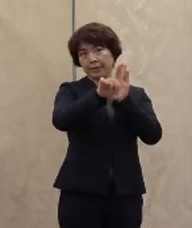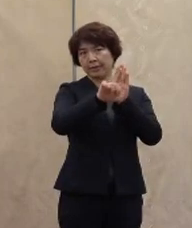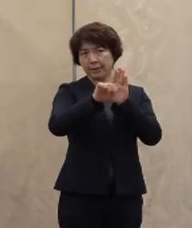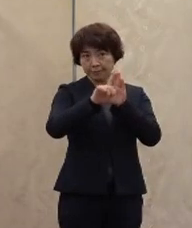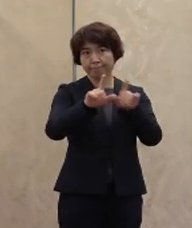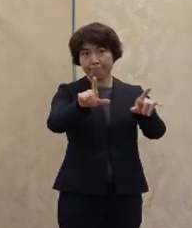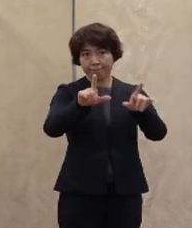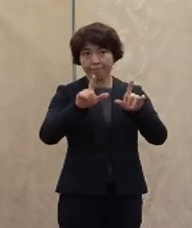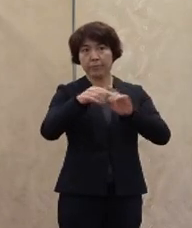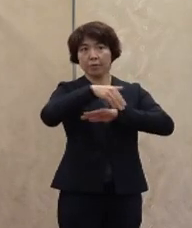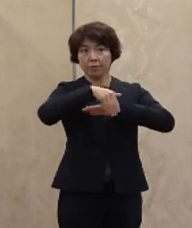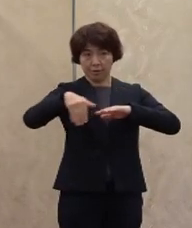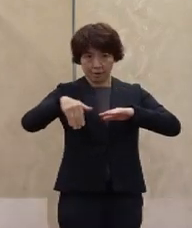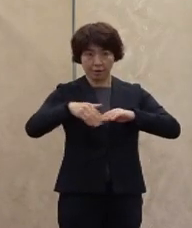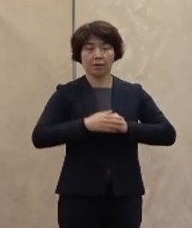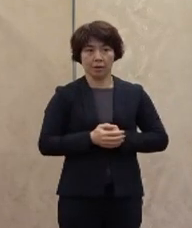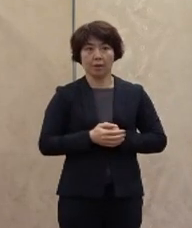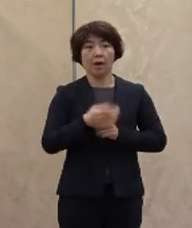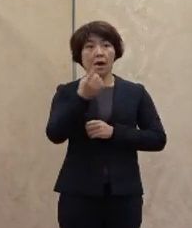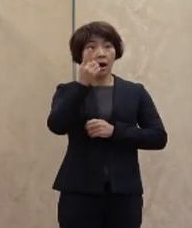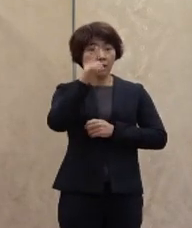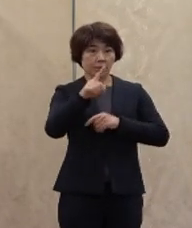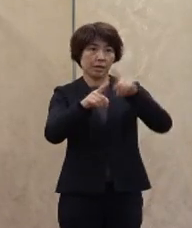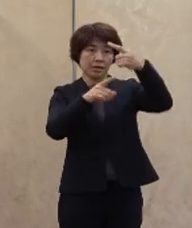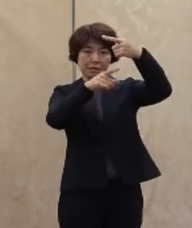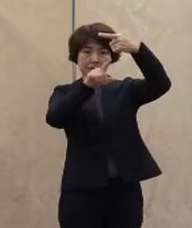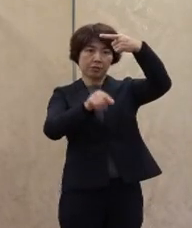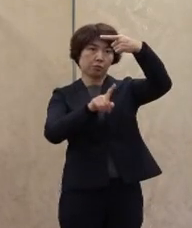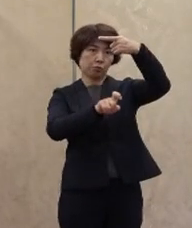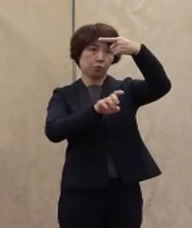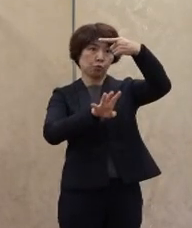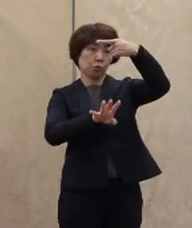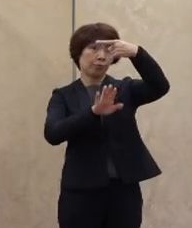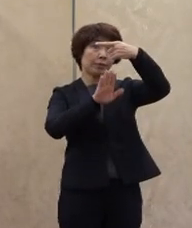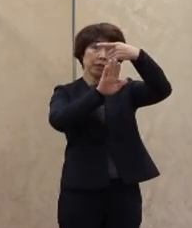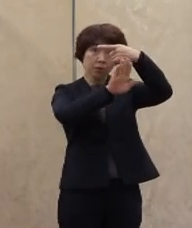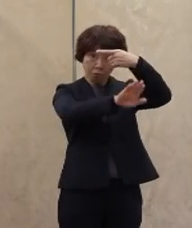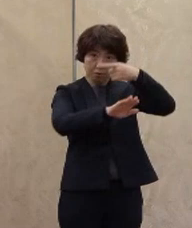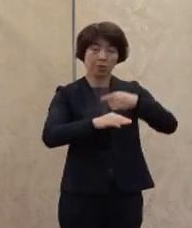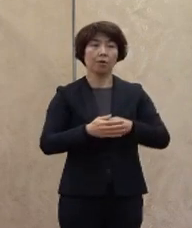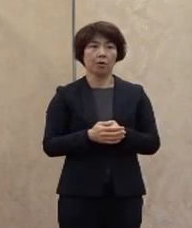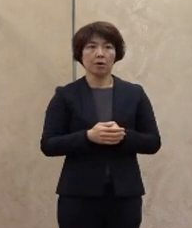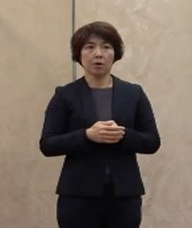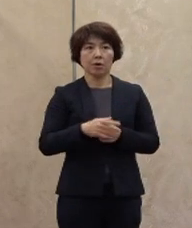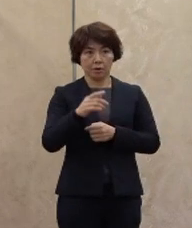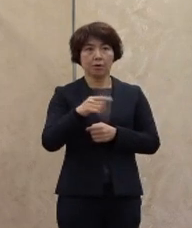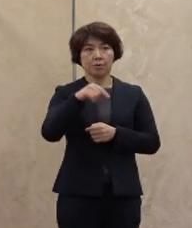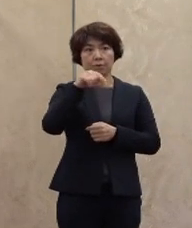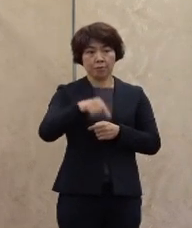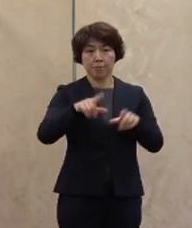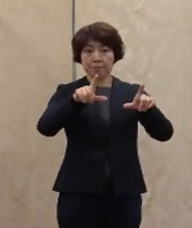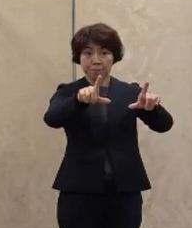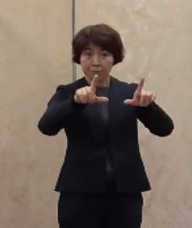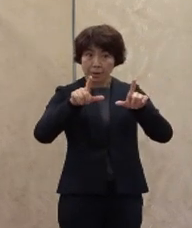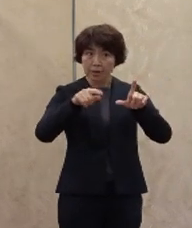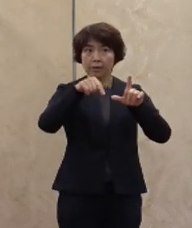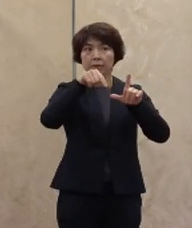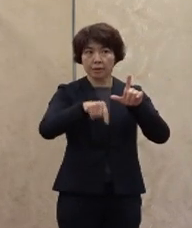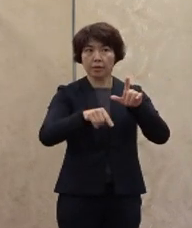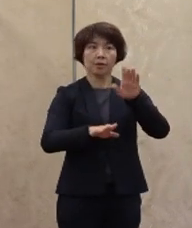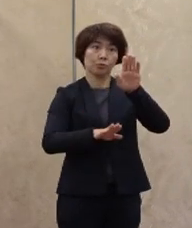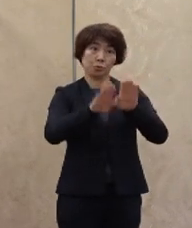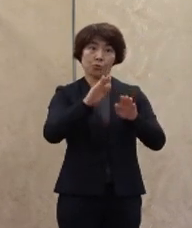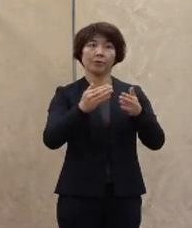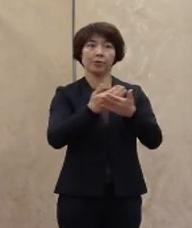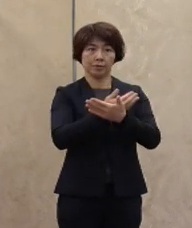。明日14日以降についてこの緊急事態宣言下に入ることになると思います